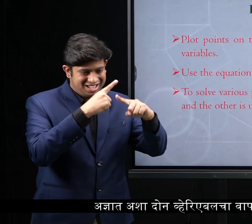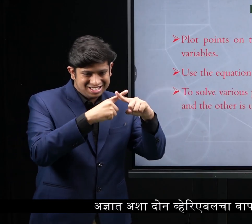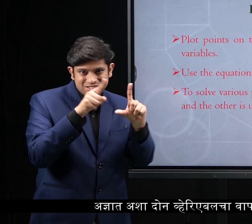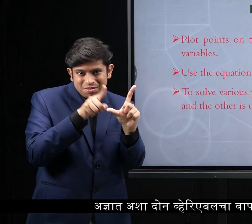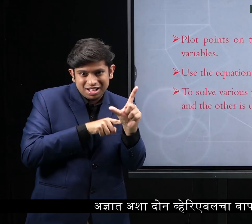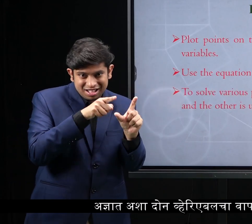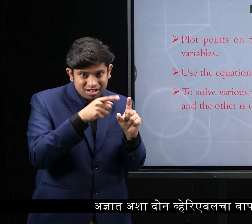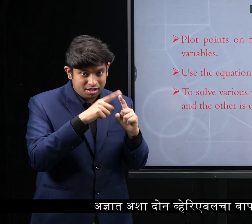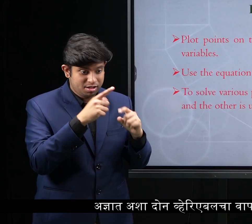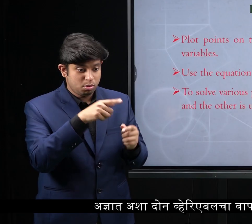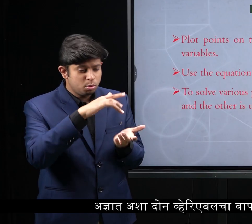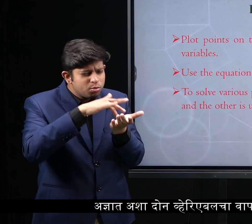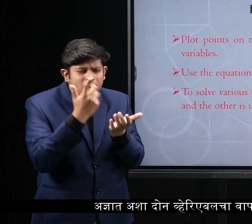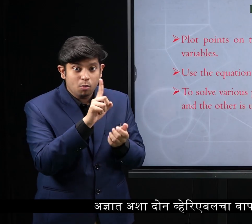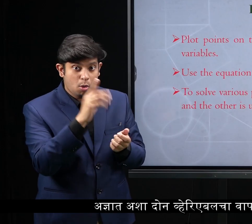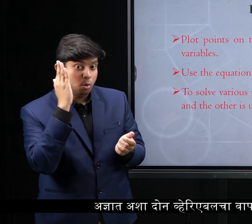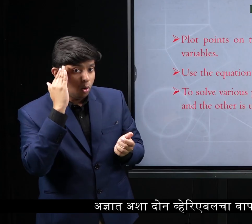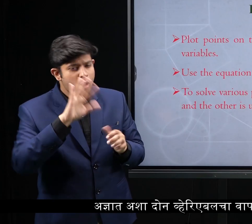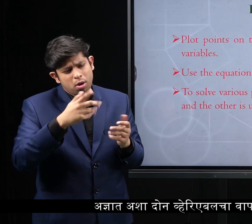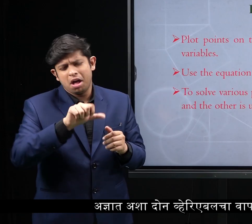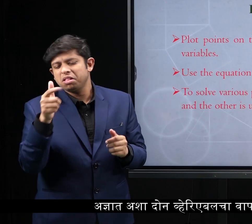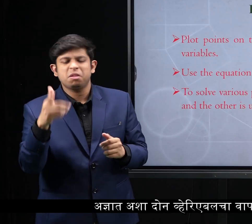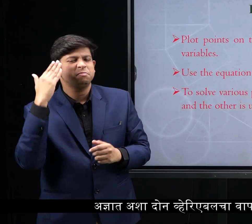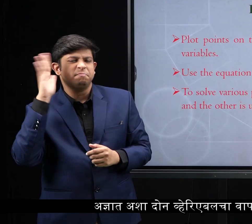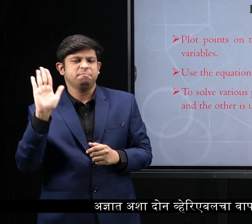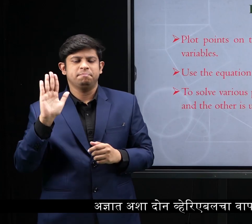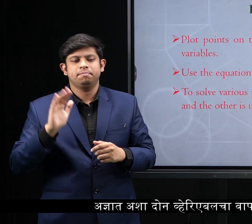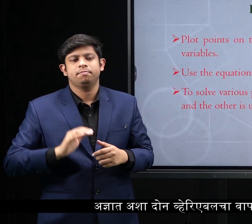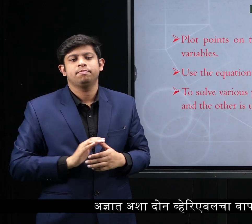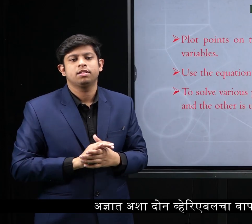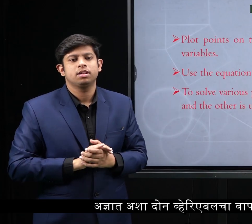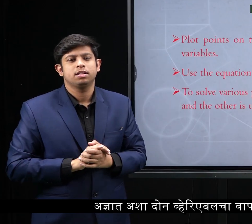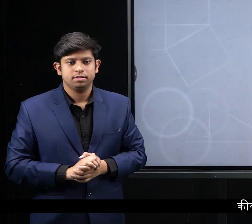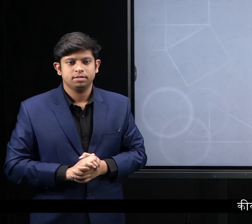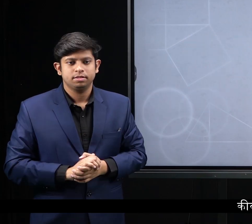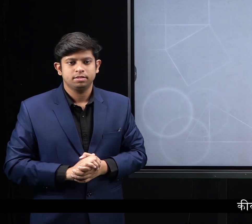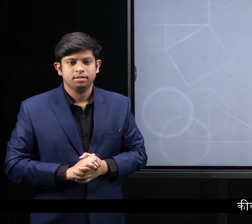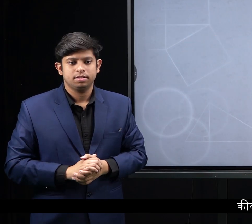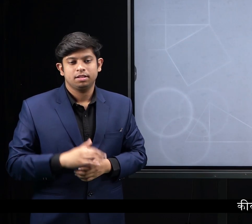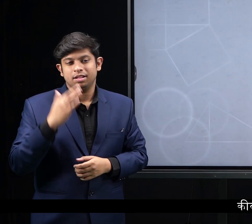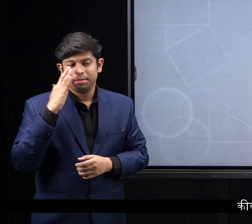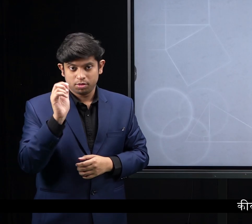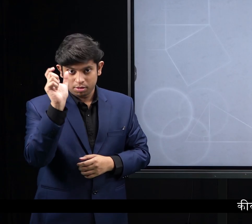2 व्हेरिएबल्सचा वापर करून विविध समस्या सोडवणे. कीवर्ड: